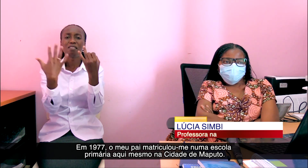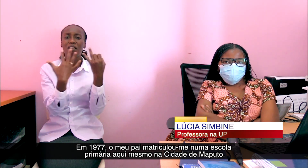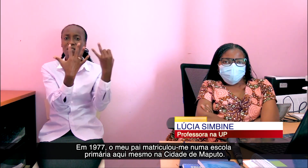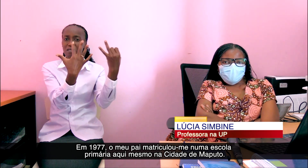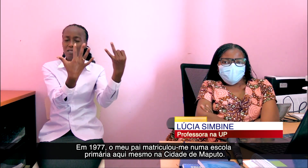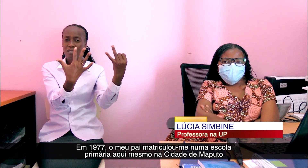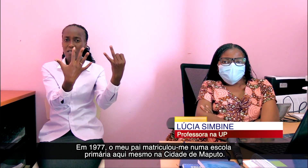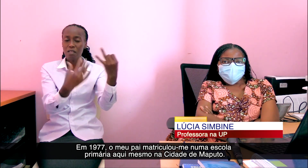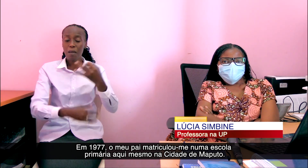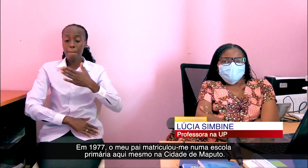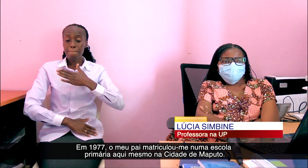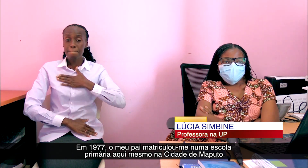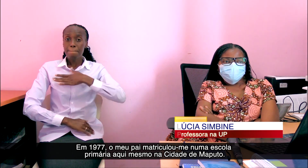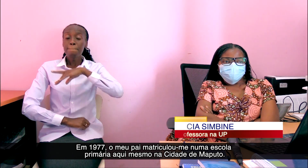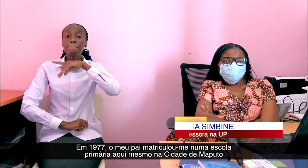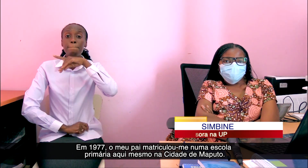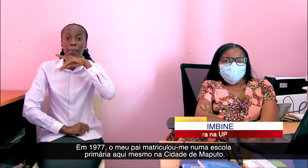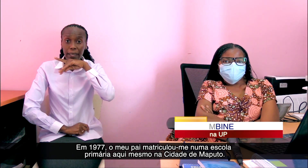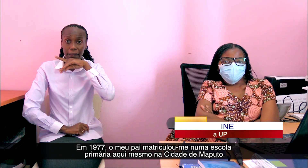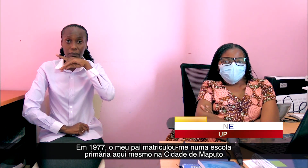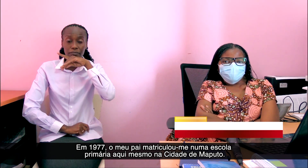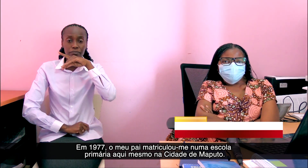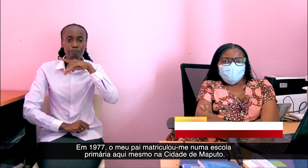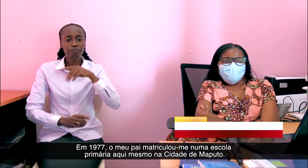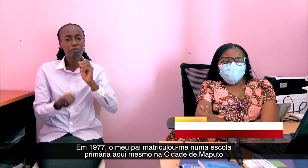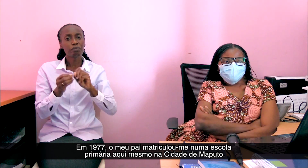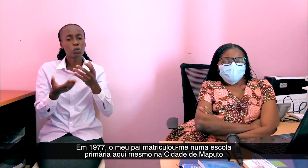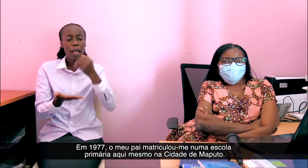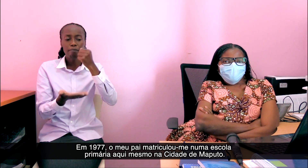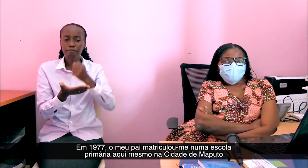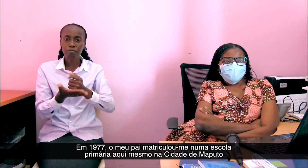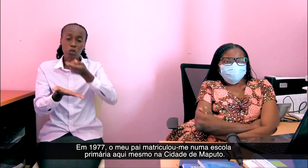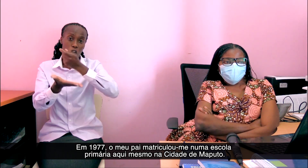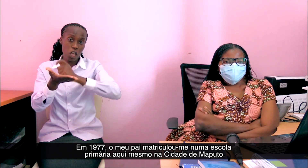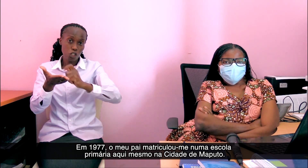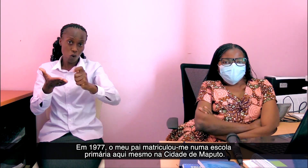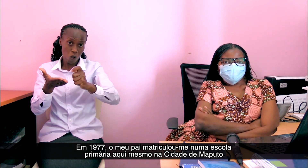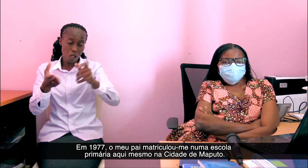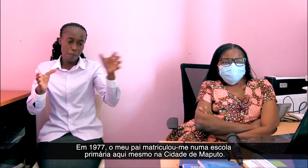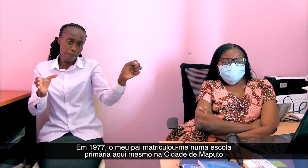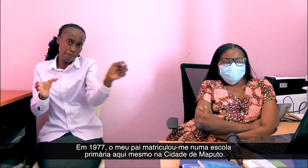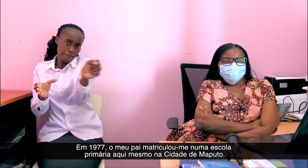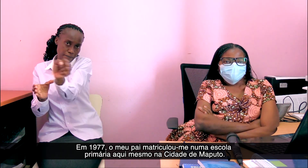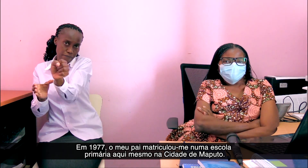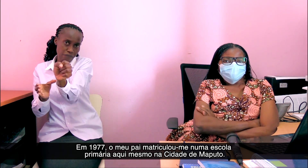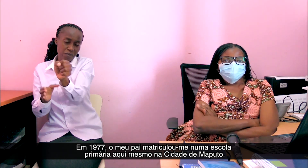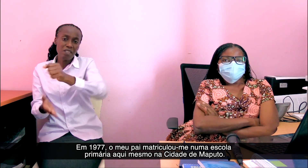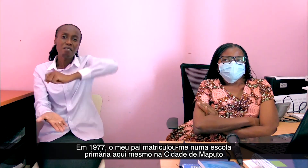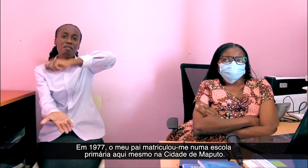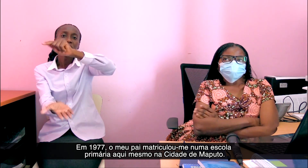meu pai matriculou-me numa escola primária, aqui mesmo na cidade de Maputo.